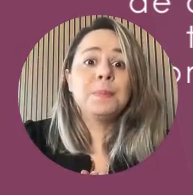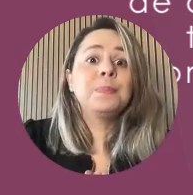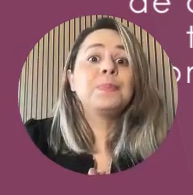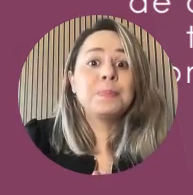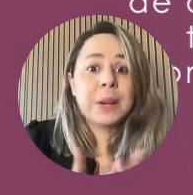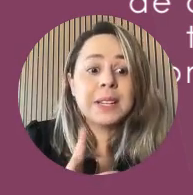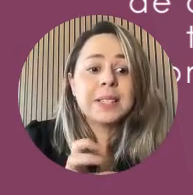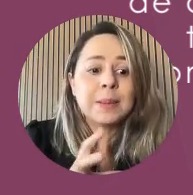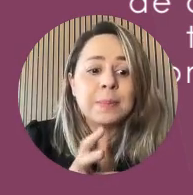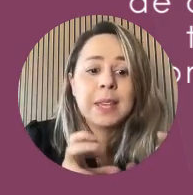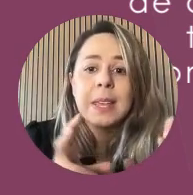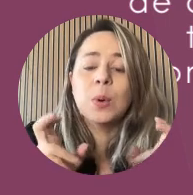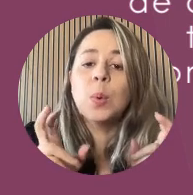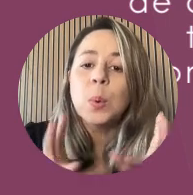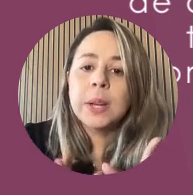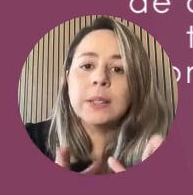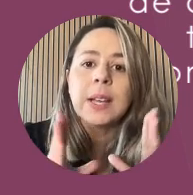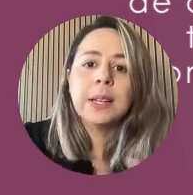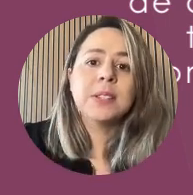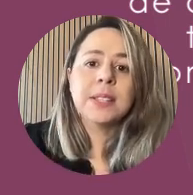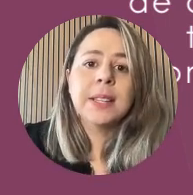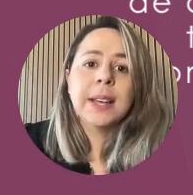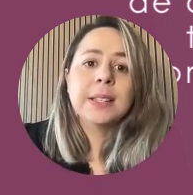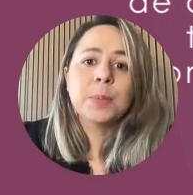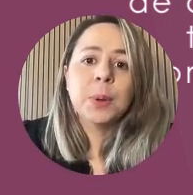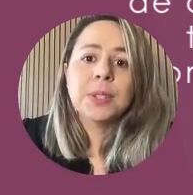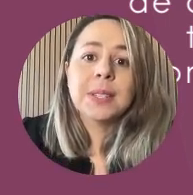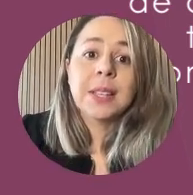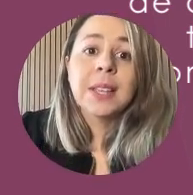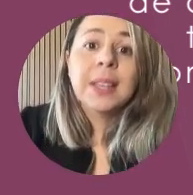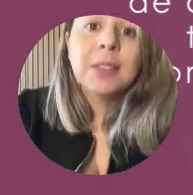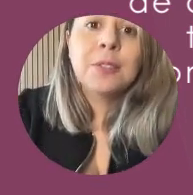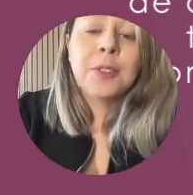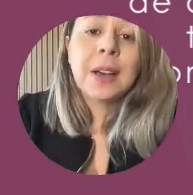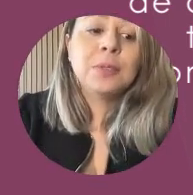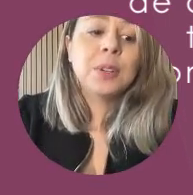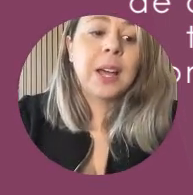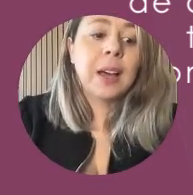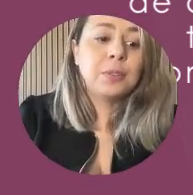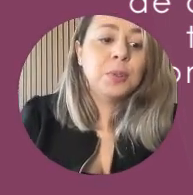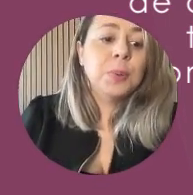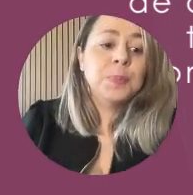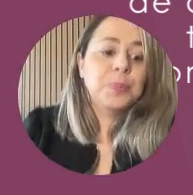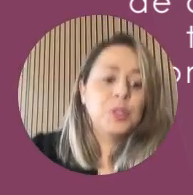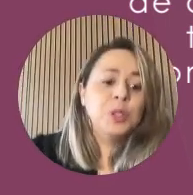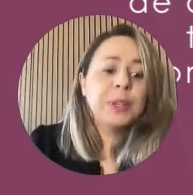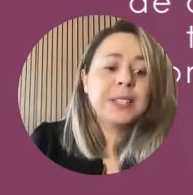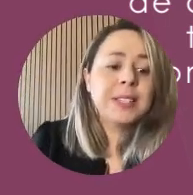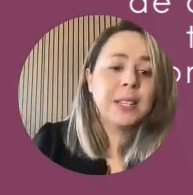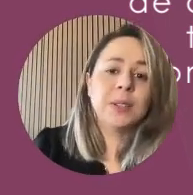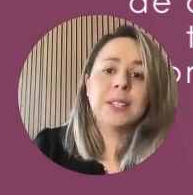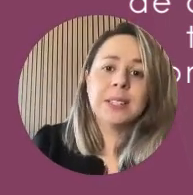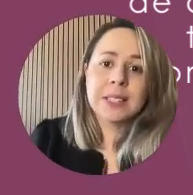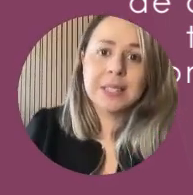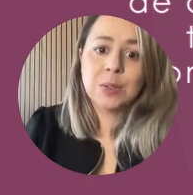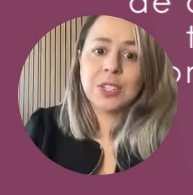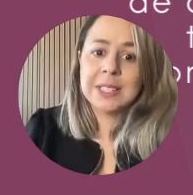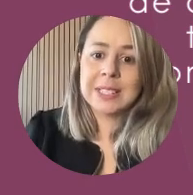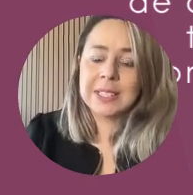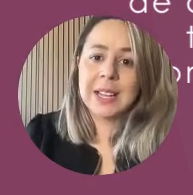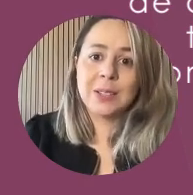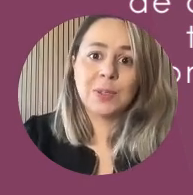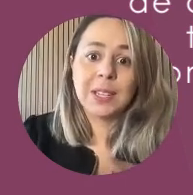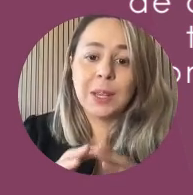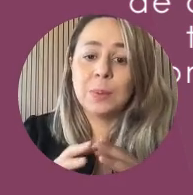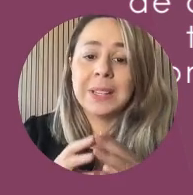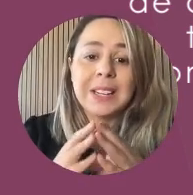e perceber o quanto que a língua de sinais pode ser favorável no ensino a crianças